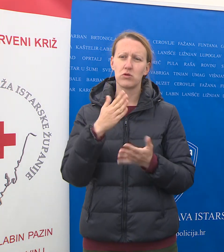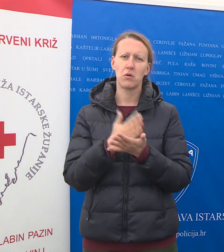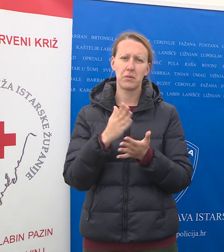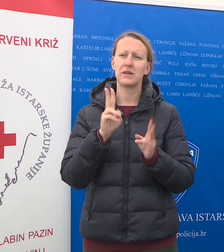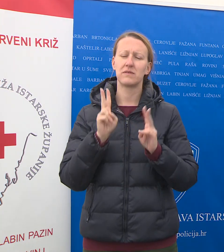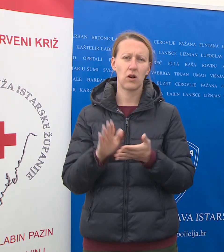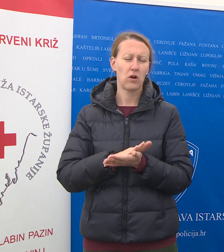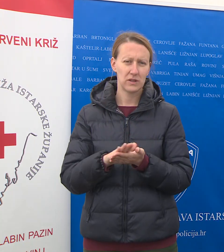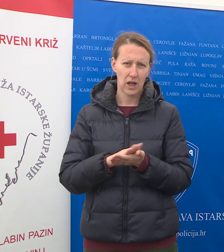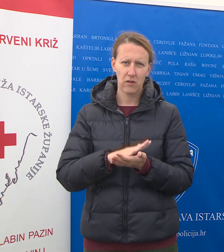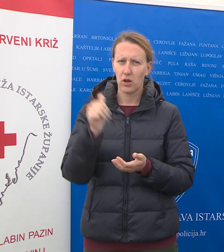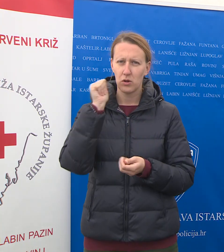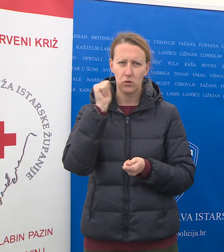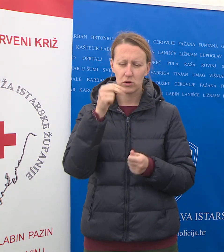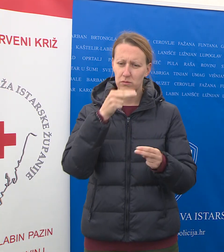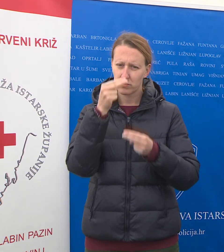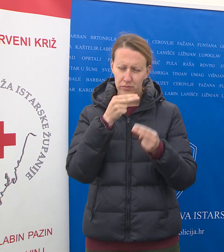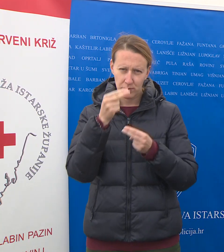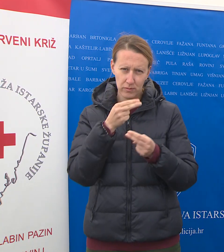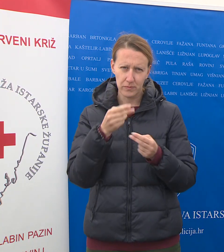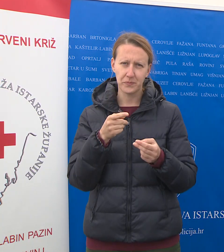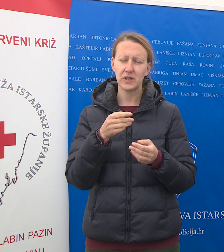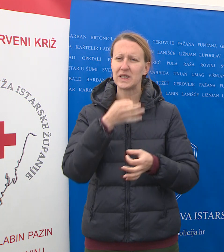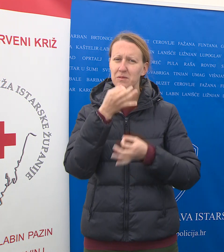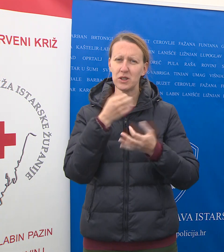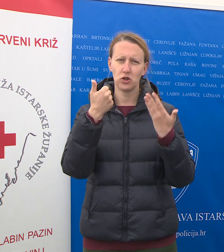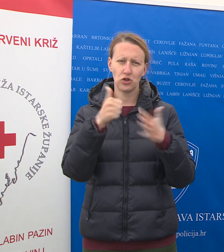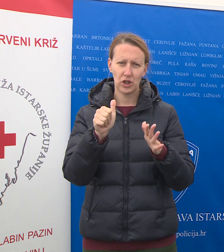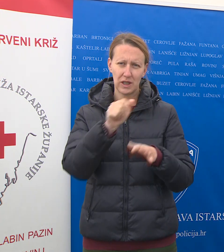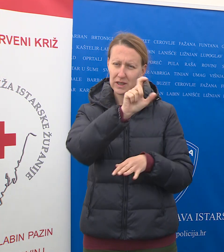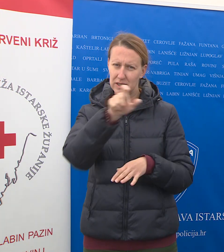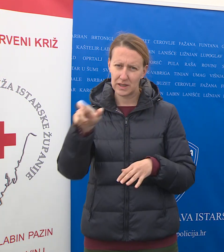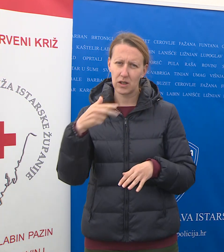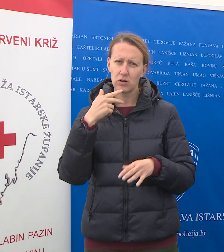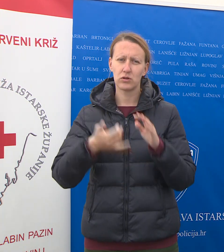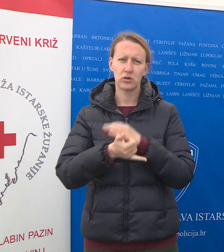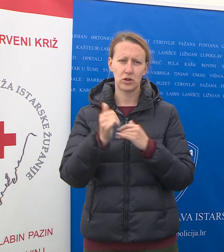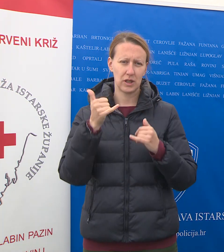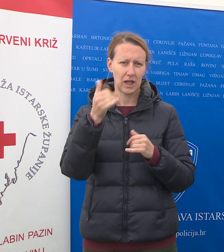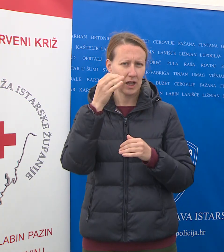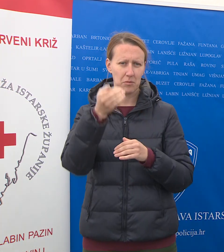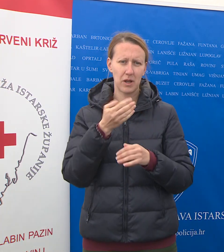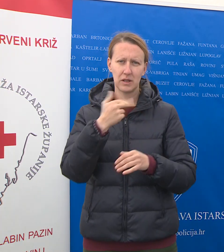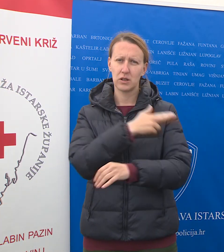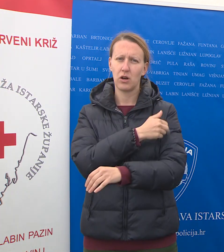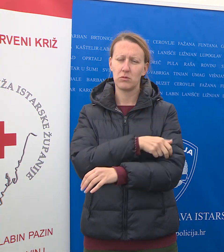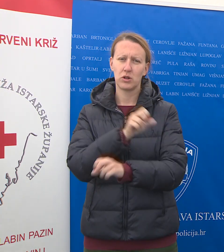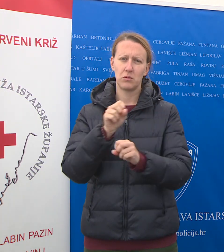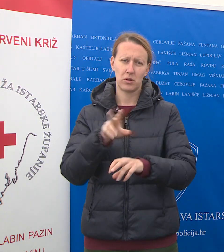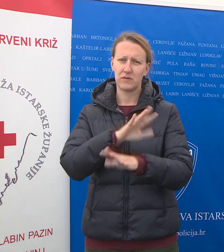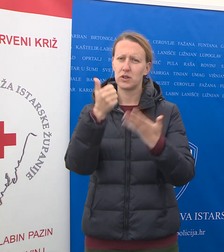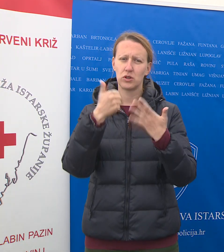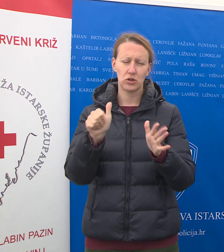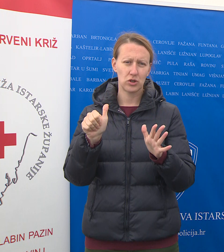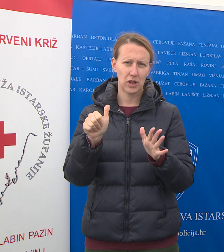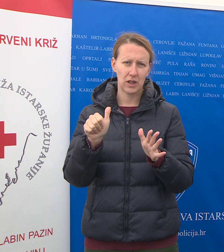biti izuzetno zadovoljni. Jučer je analizirano, ispitano 16 uzoraka koji su išli dan prije iz opće bolnice Pule i svih